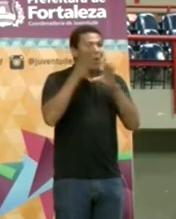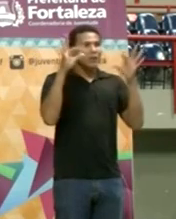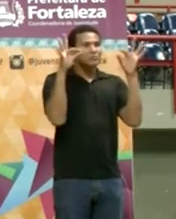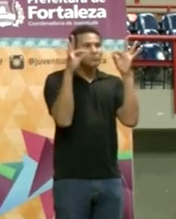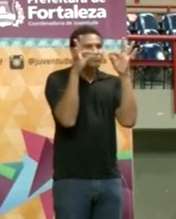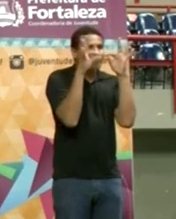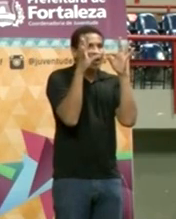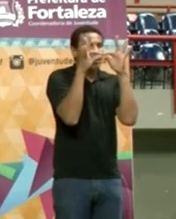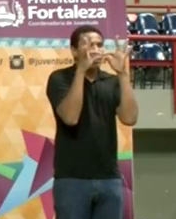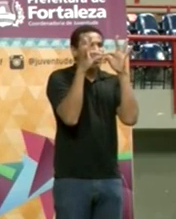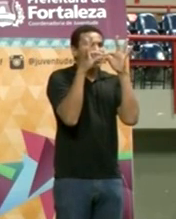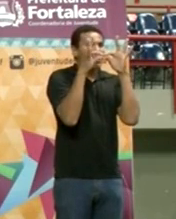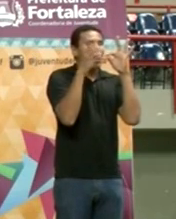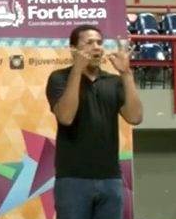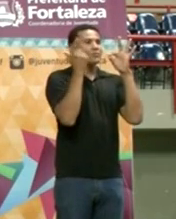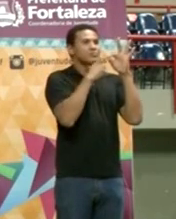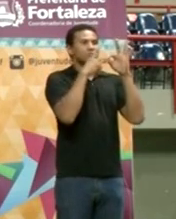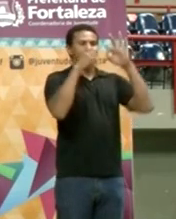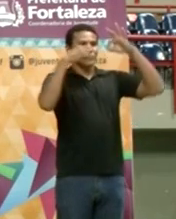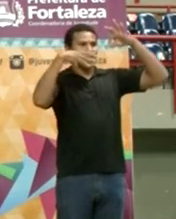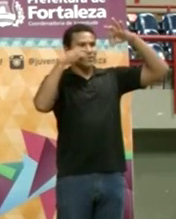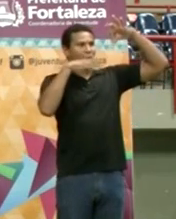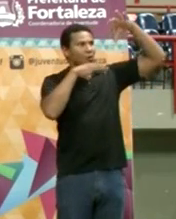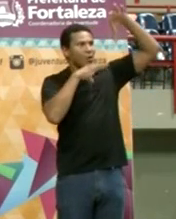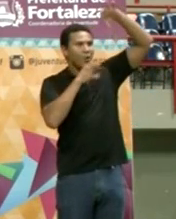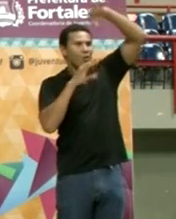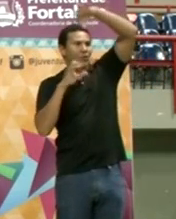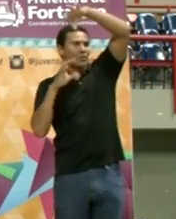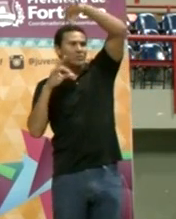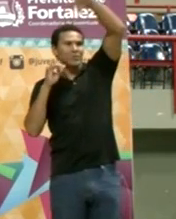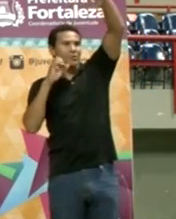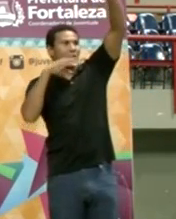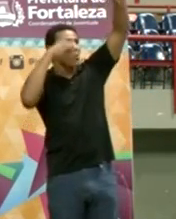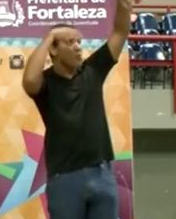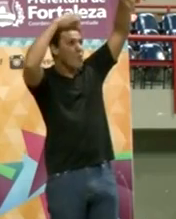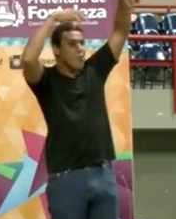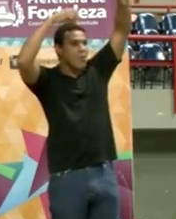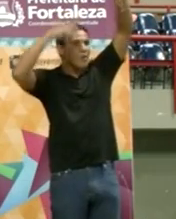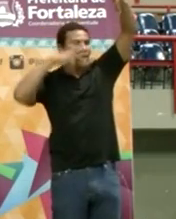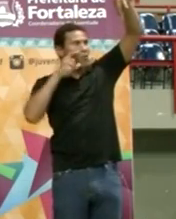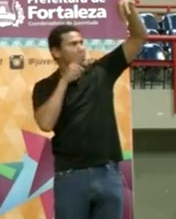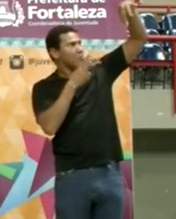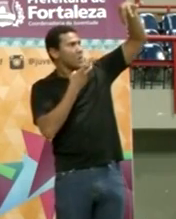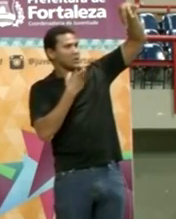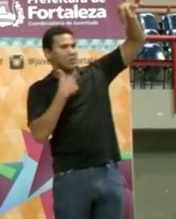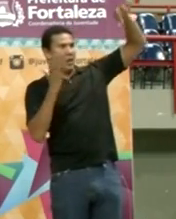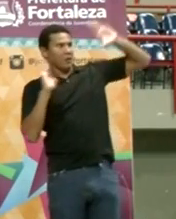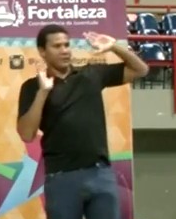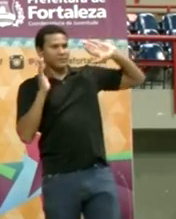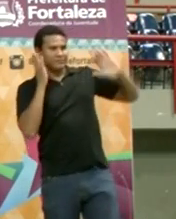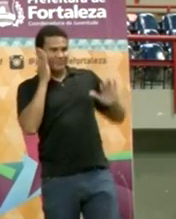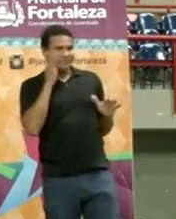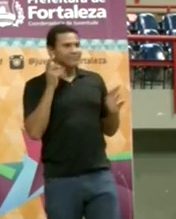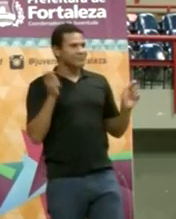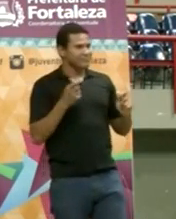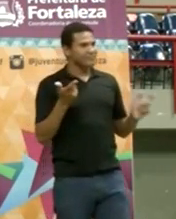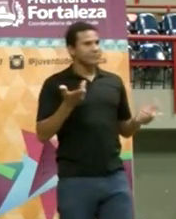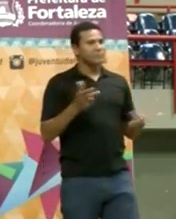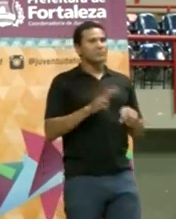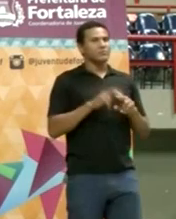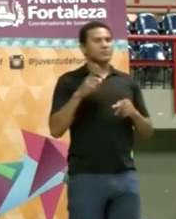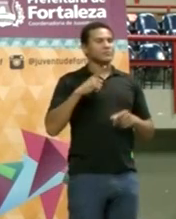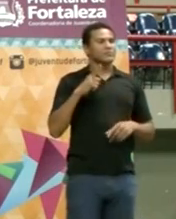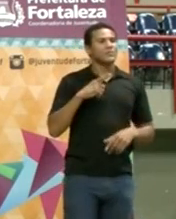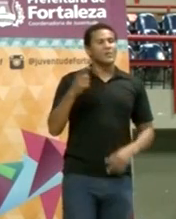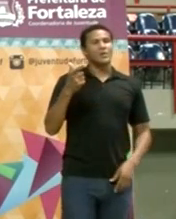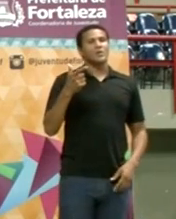dengue. Existe uma vacina produzida no Brasil pela Fiocruz que está em teste, mas ainda não foi liberada. E em janeiro de 2016, a Sanofi, que